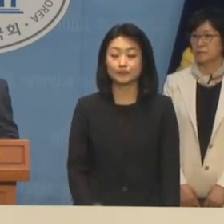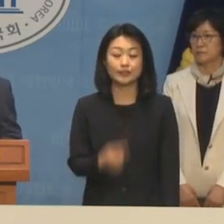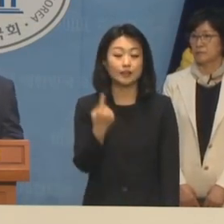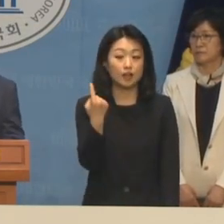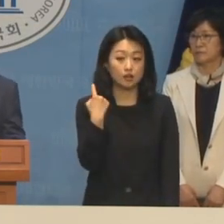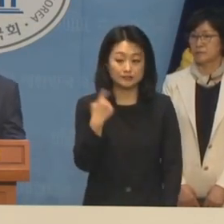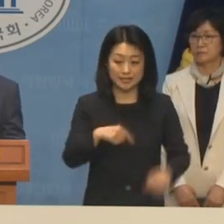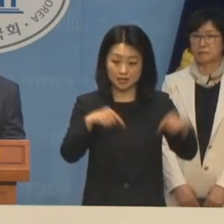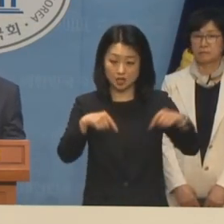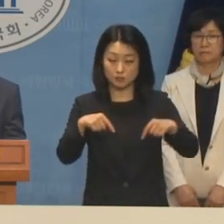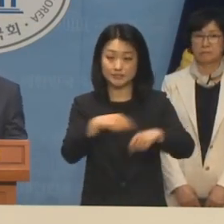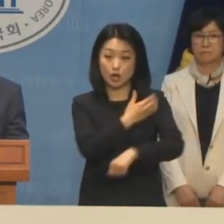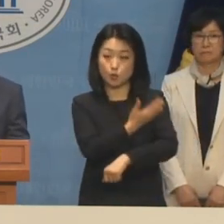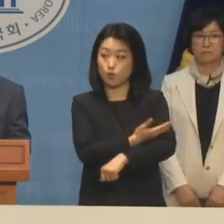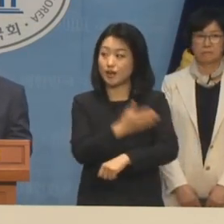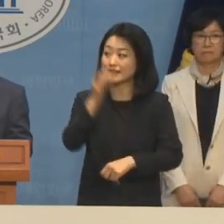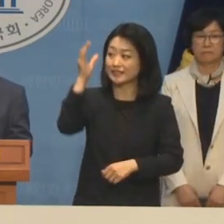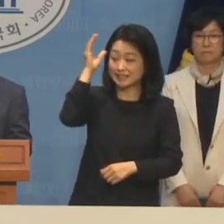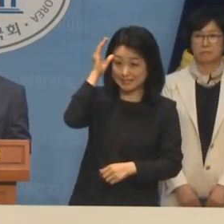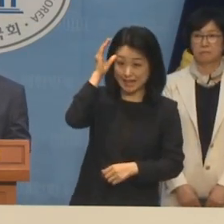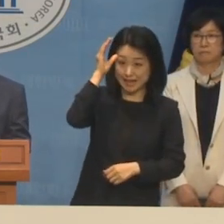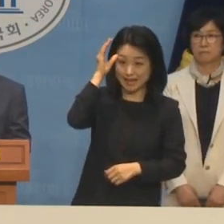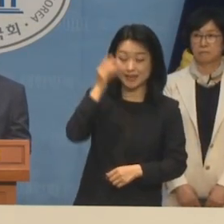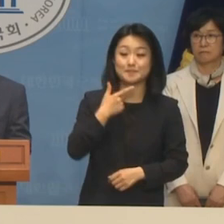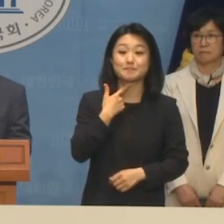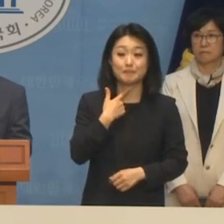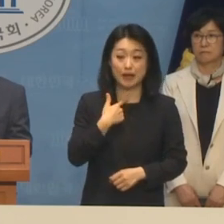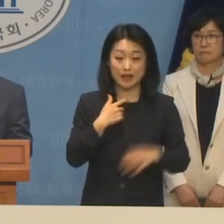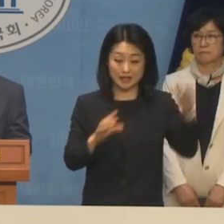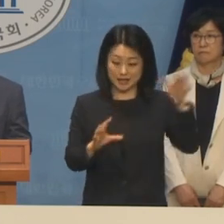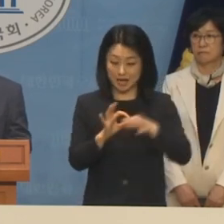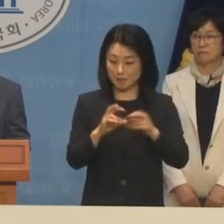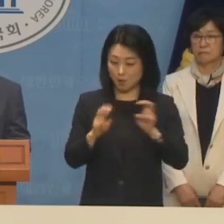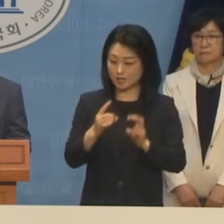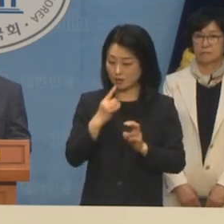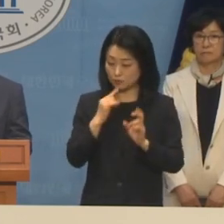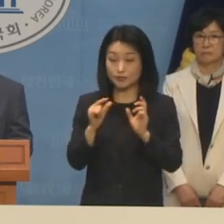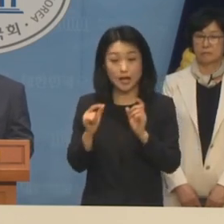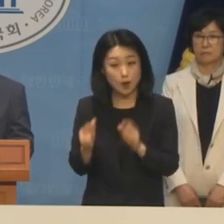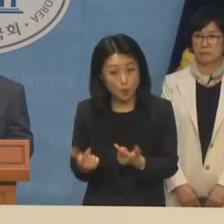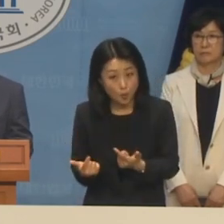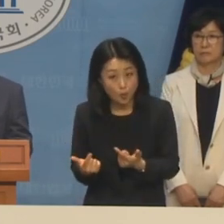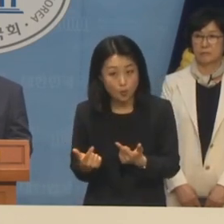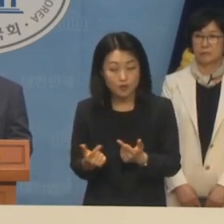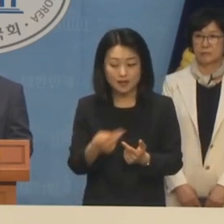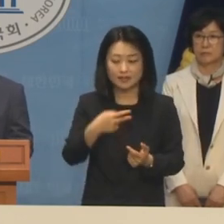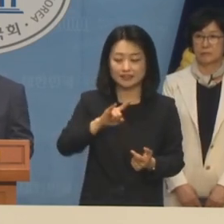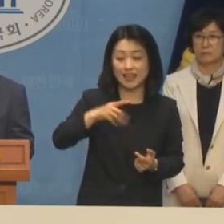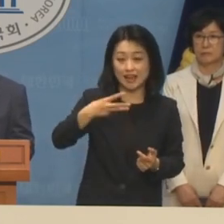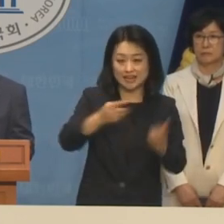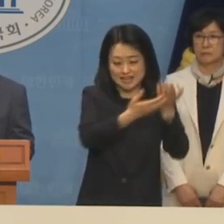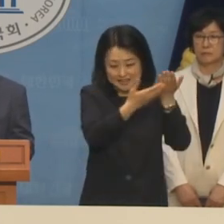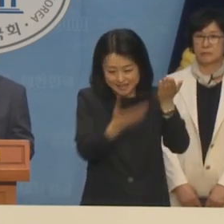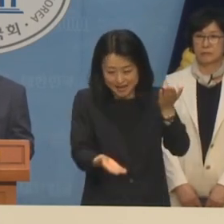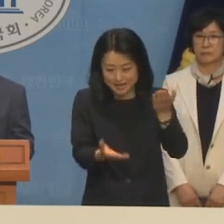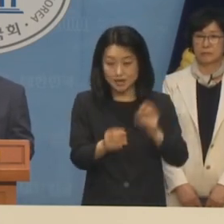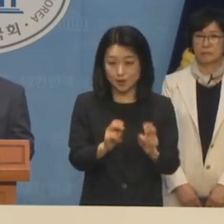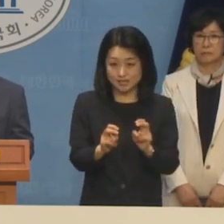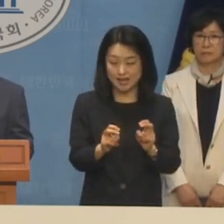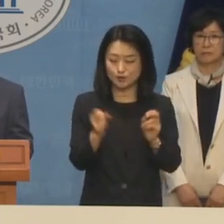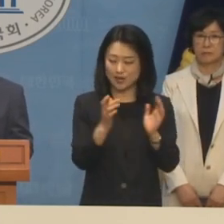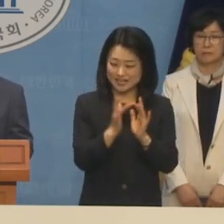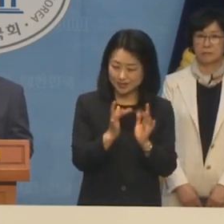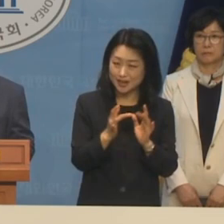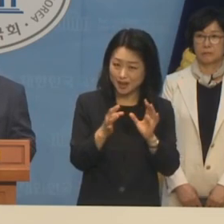어제 협상권을 기대한 건 비단 가맹점주들만이 아닙니다. 대리점주, 수탁사업자, 온라인 플랫폼